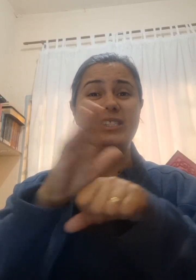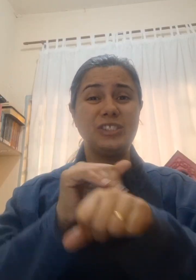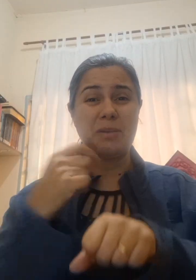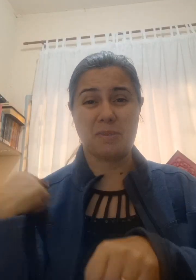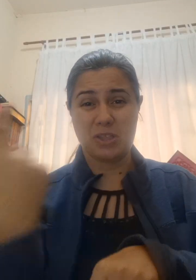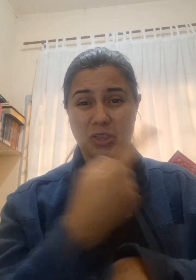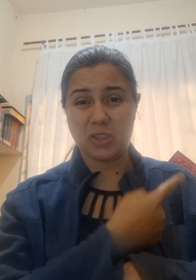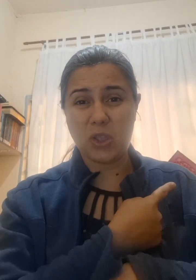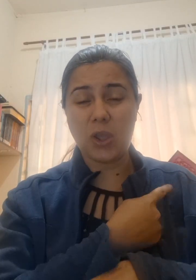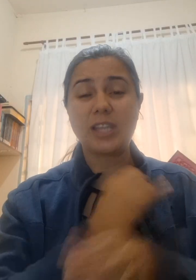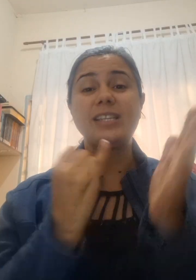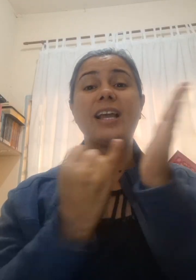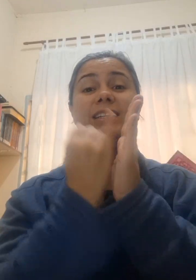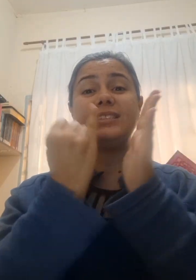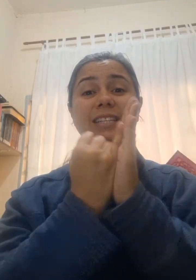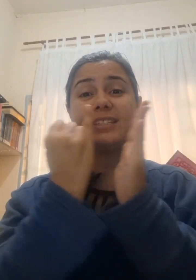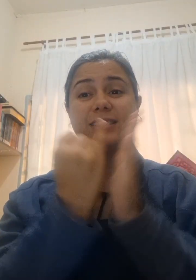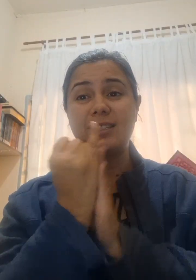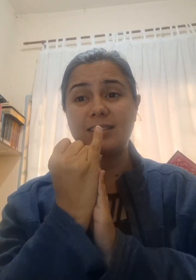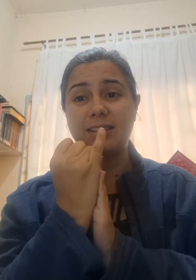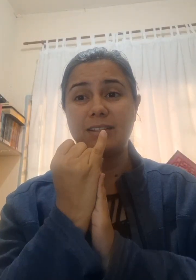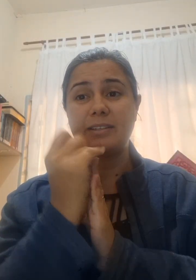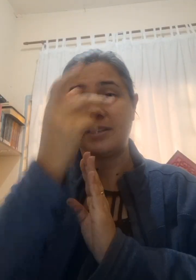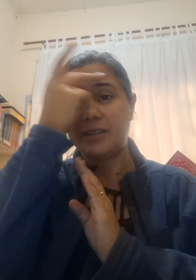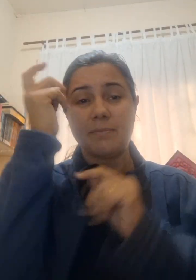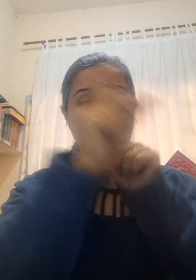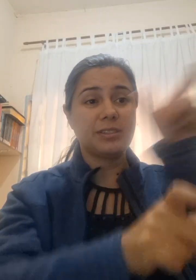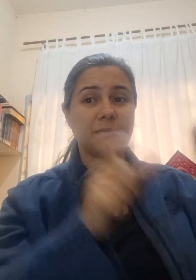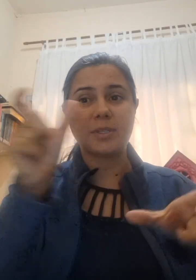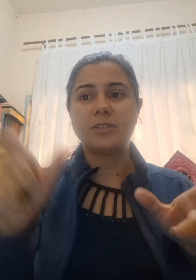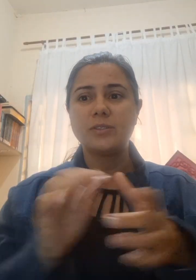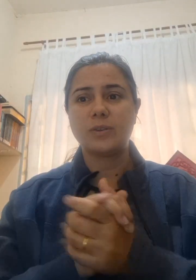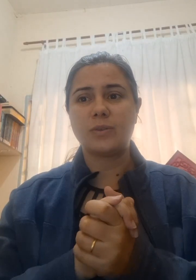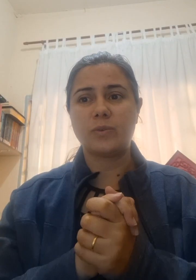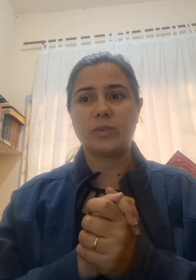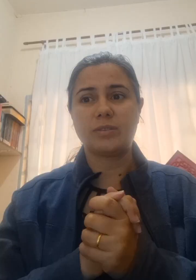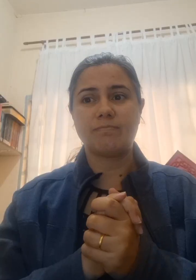também chama a gente para interceder pelas pessoas.